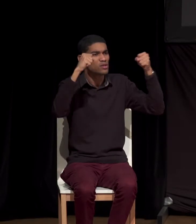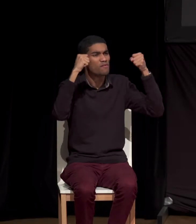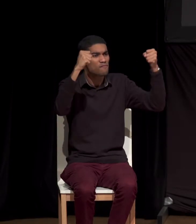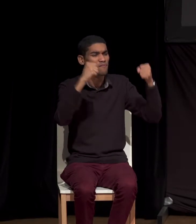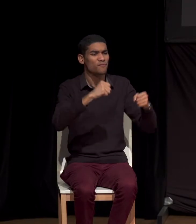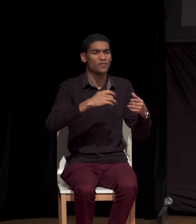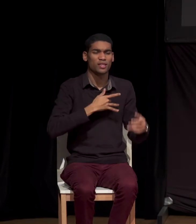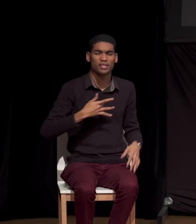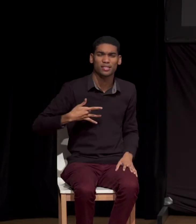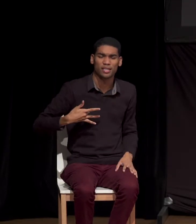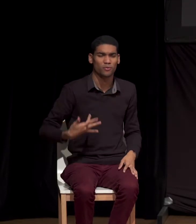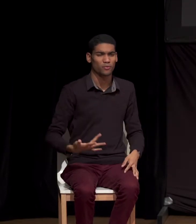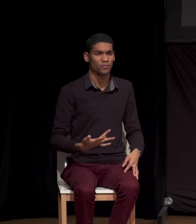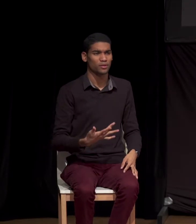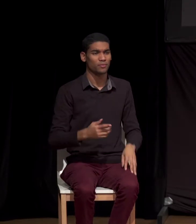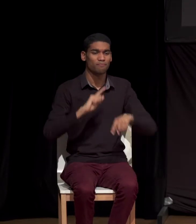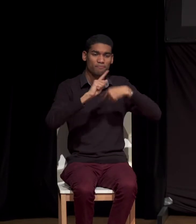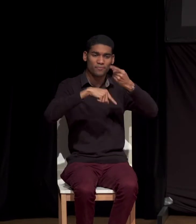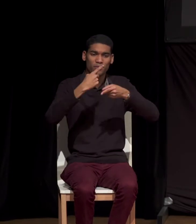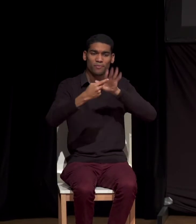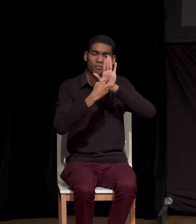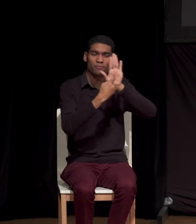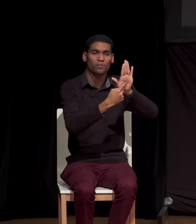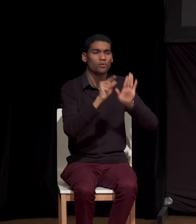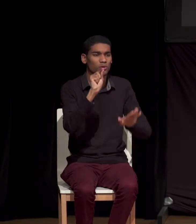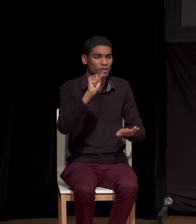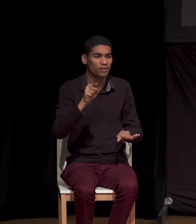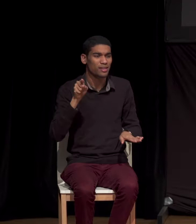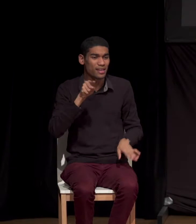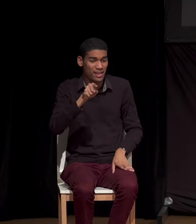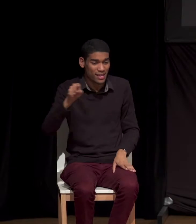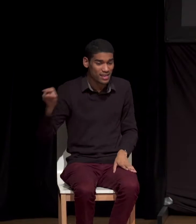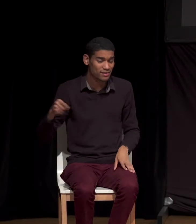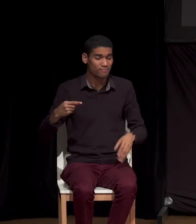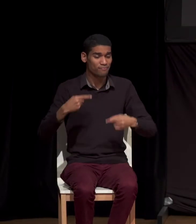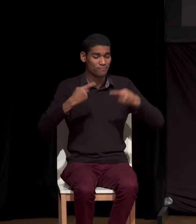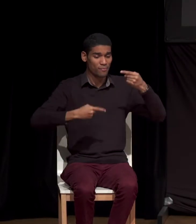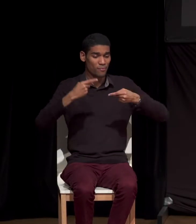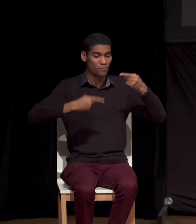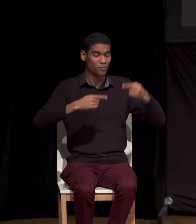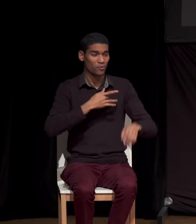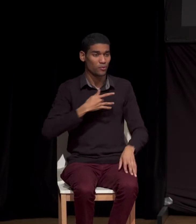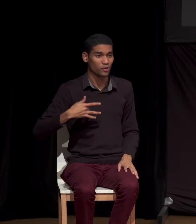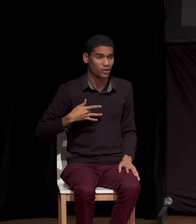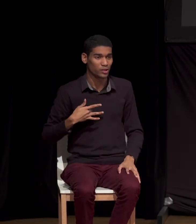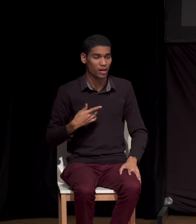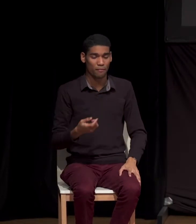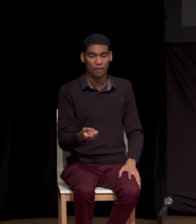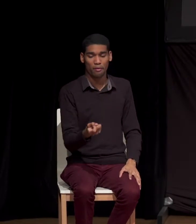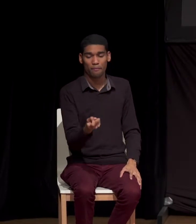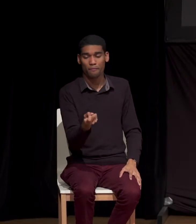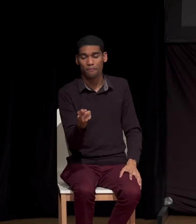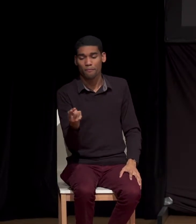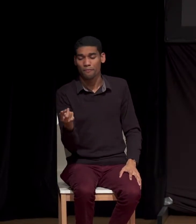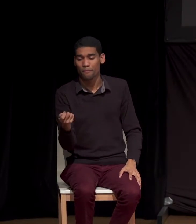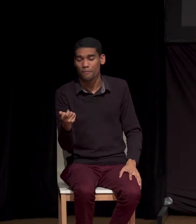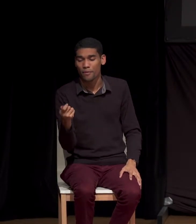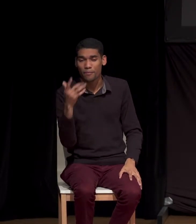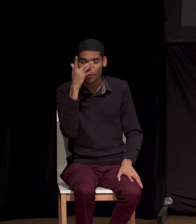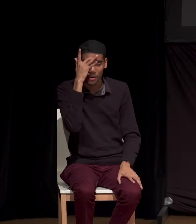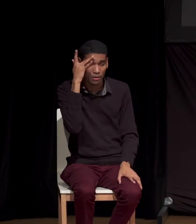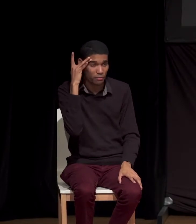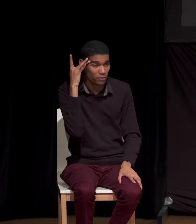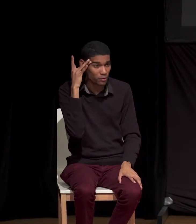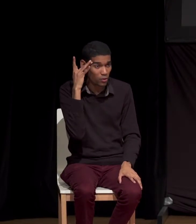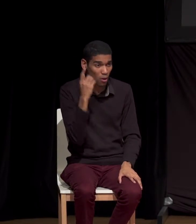saúde, para mostrar que essas políticas de saúde não é para um, para dois, para três, é para um povo inteiro. E a